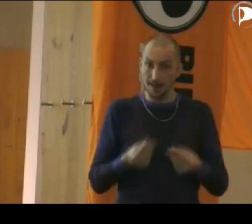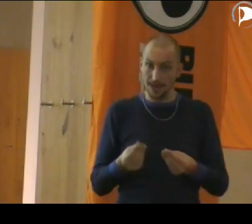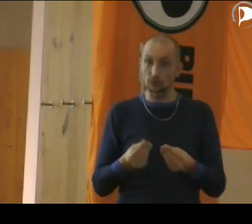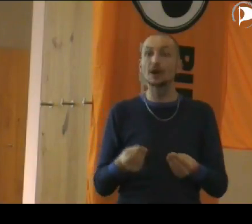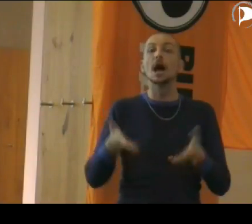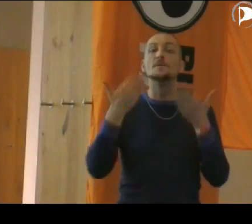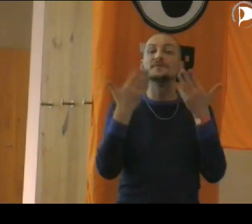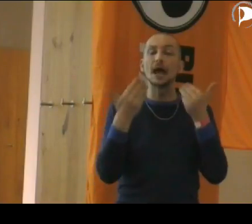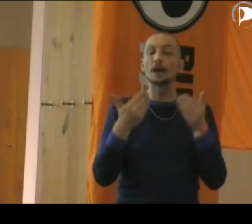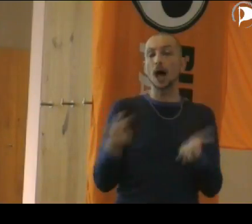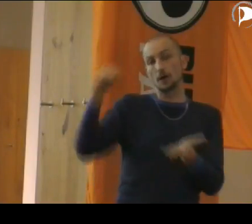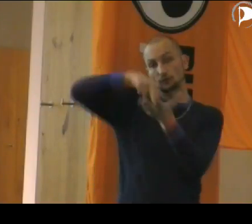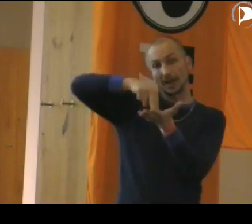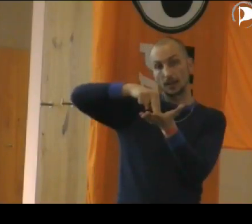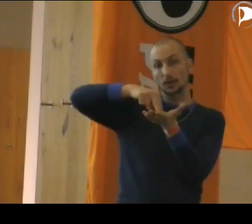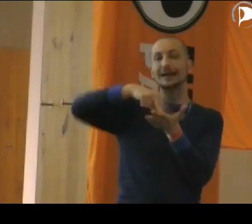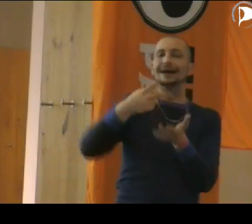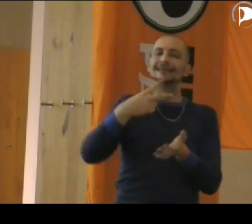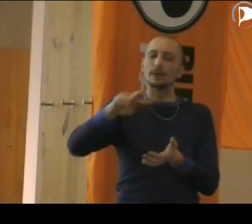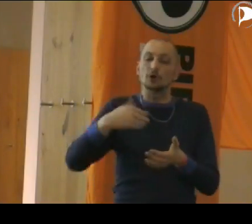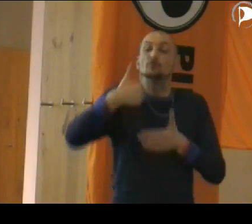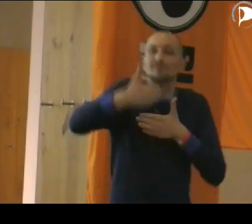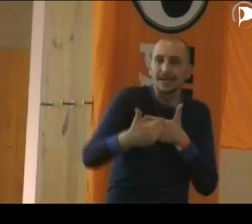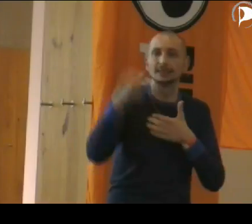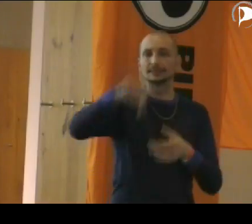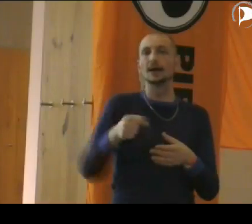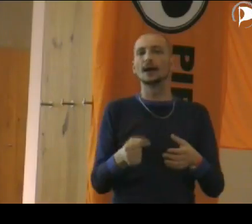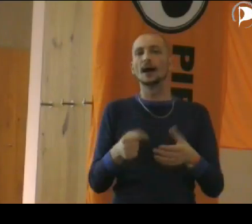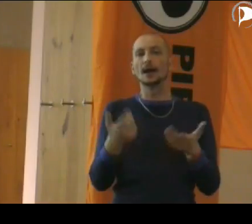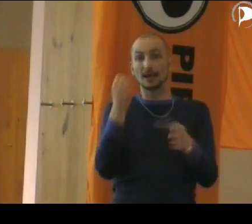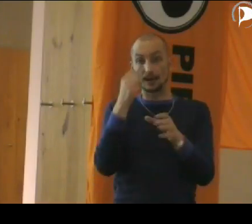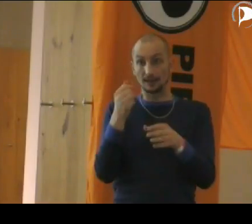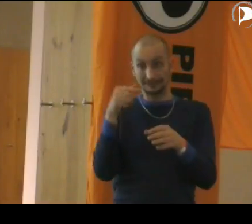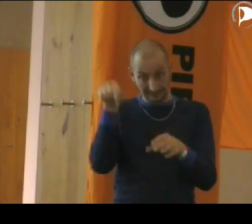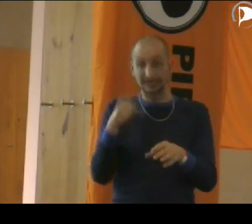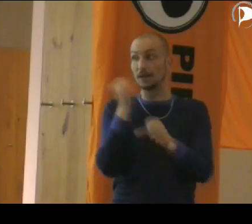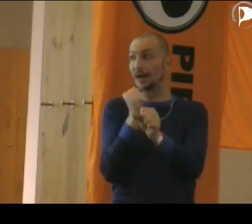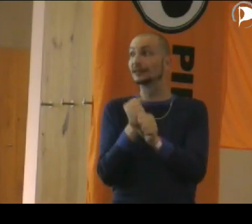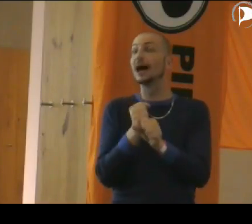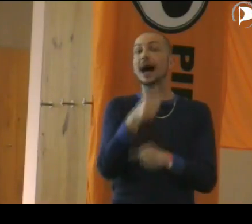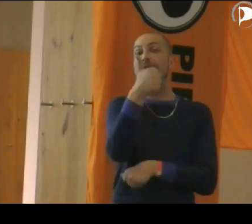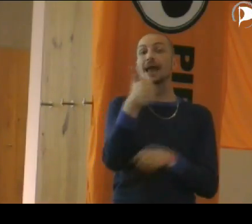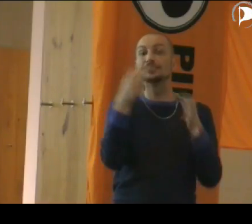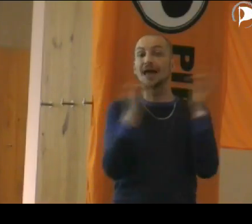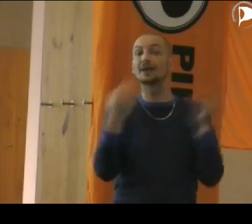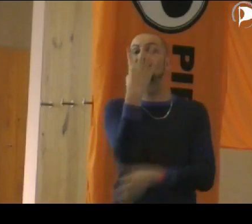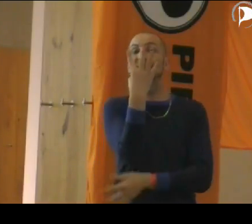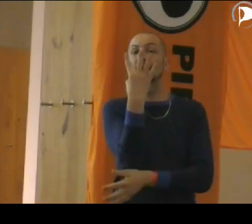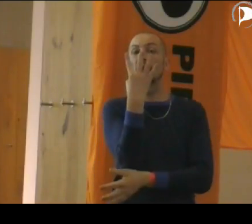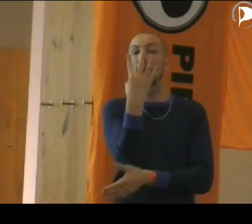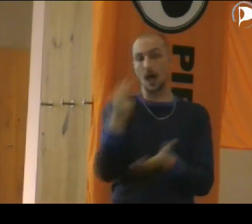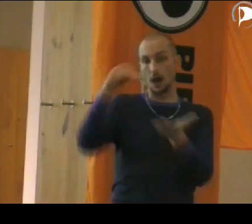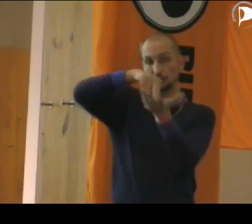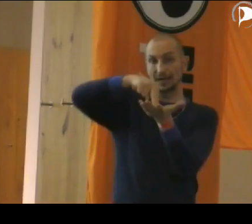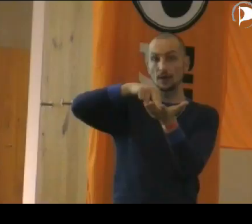aufstellung gemacht die es dann zwei tage später abgehalten worden am 1 an einem einzigen tag wieder auf schlitten zusammen und sind ein wahlkreis und